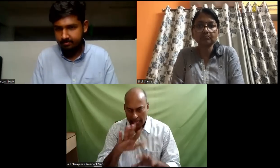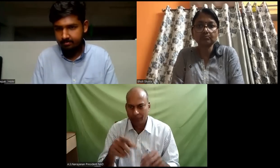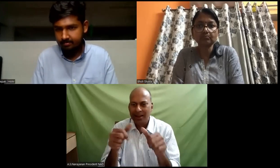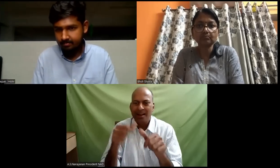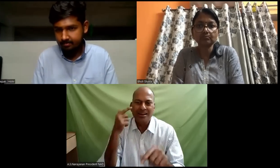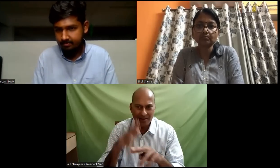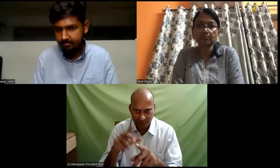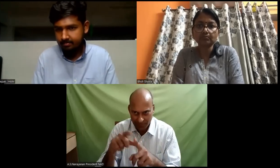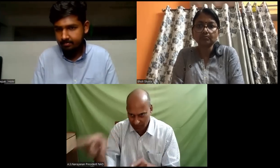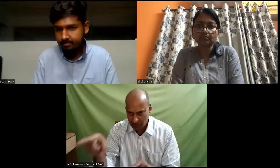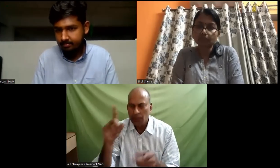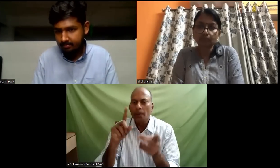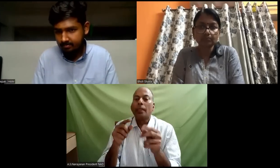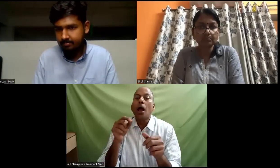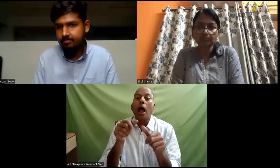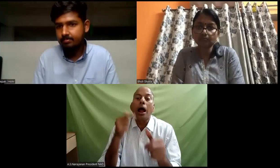देखो देखो